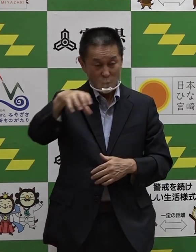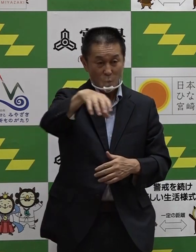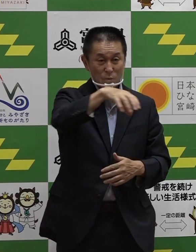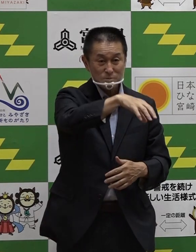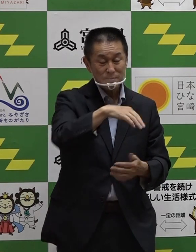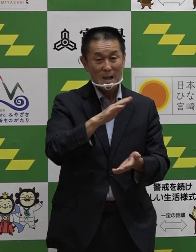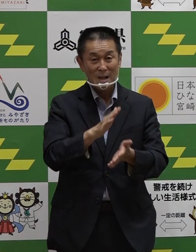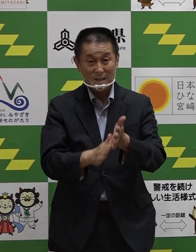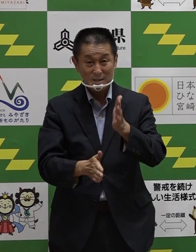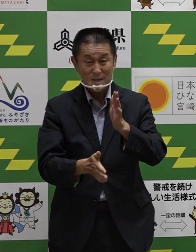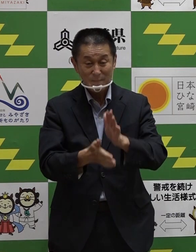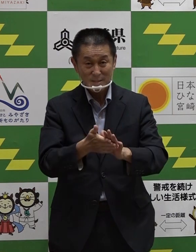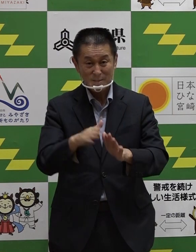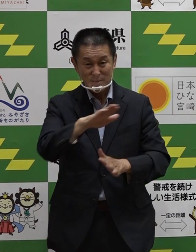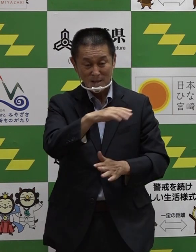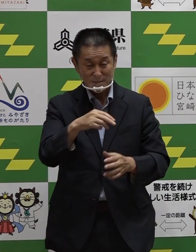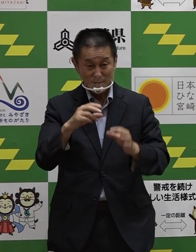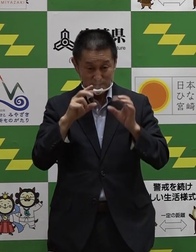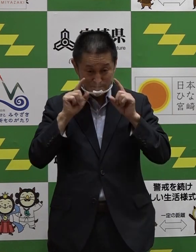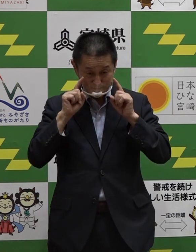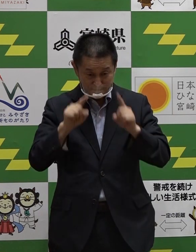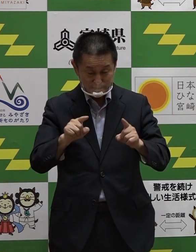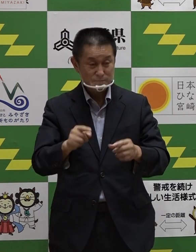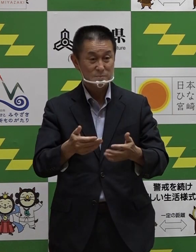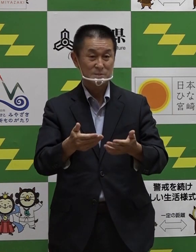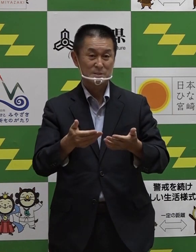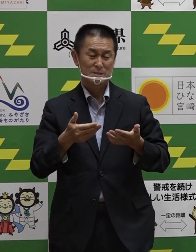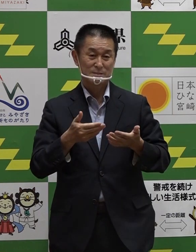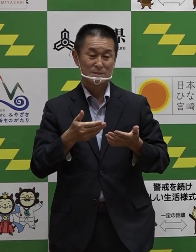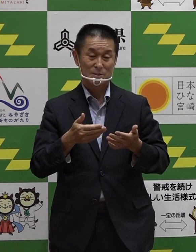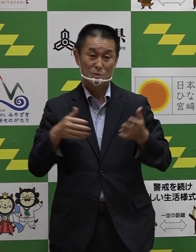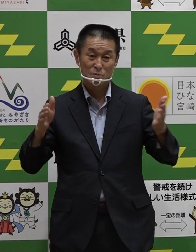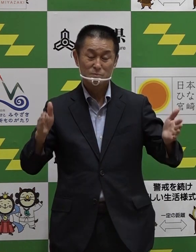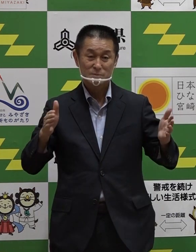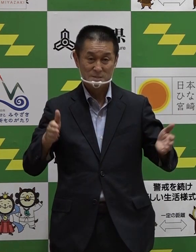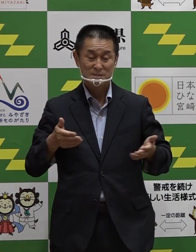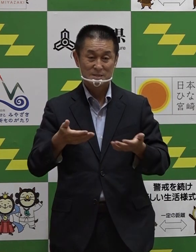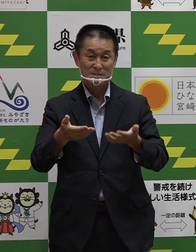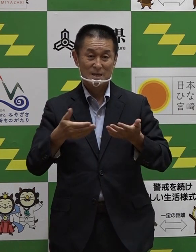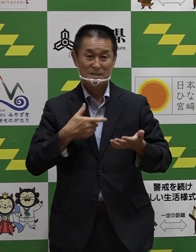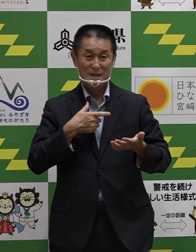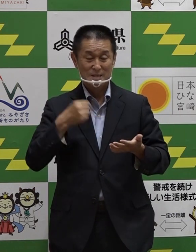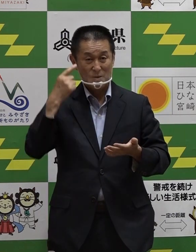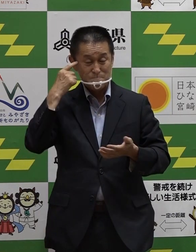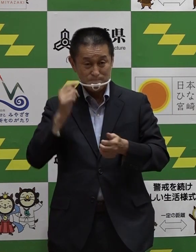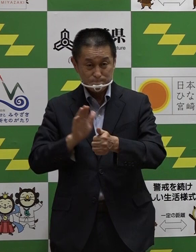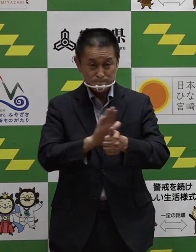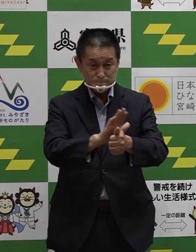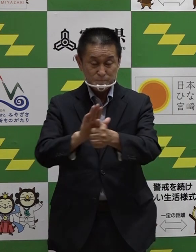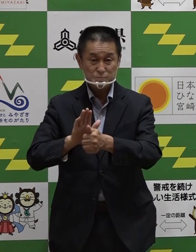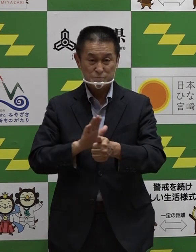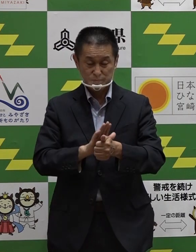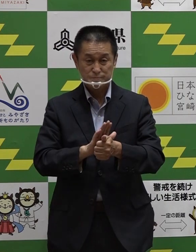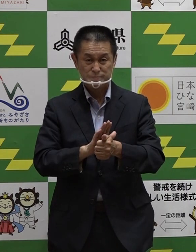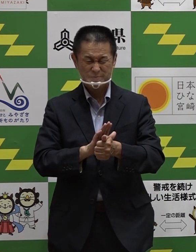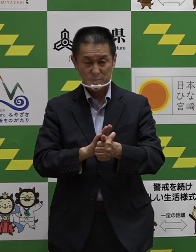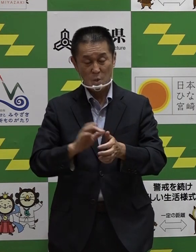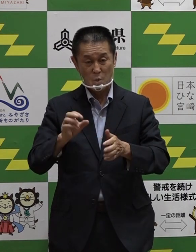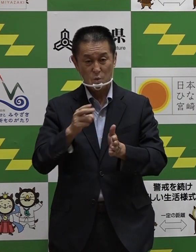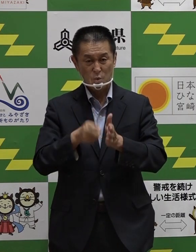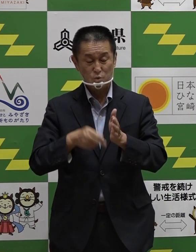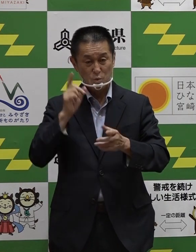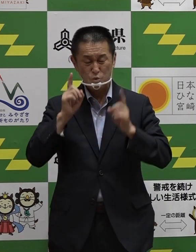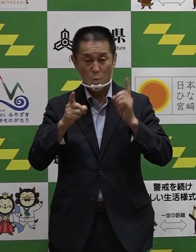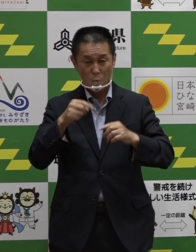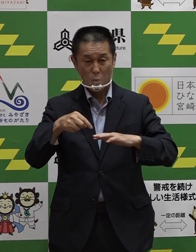を改めて見つめ直していただきたい、そういう機会にしていただければということでのこの後押しとしての旅行キャンペーンを